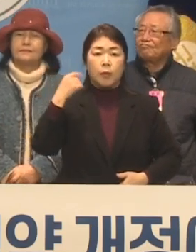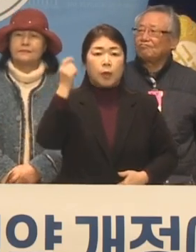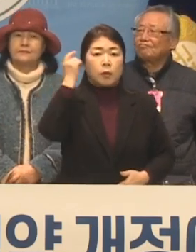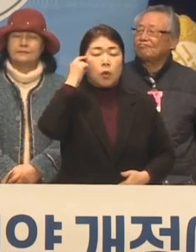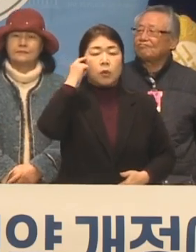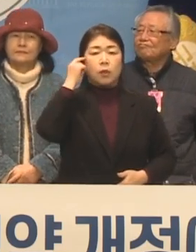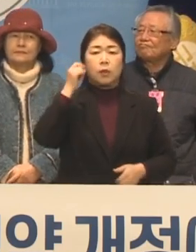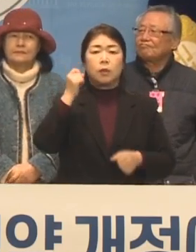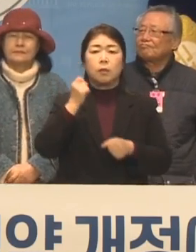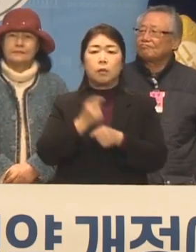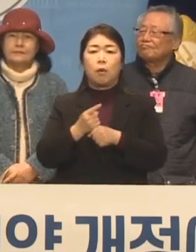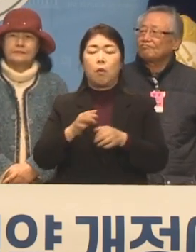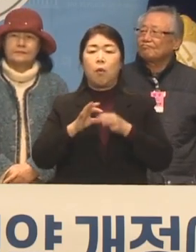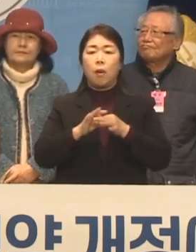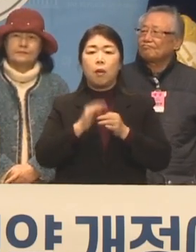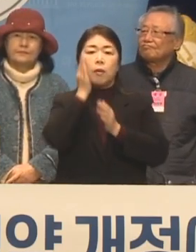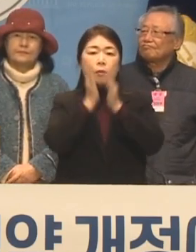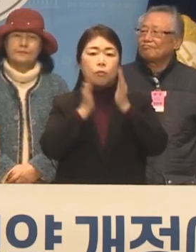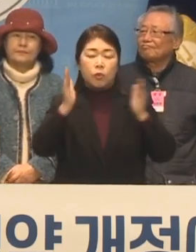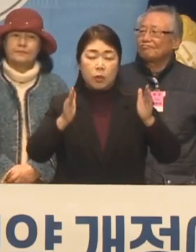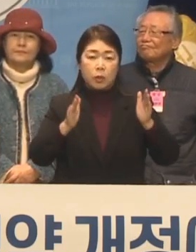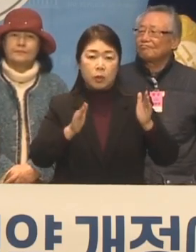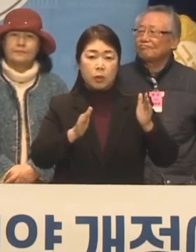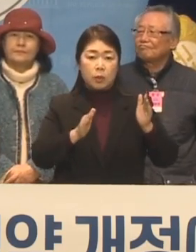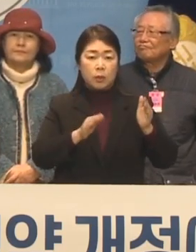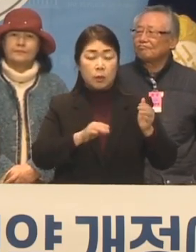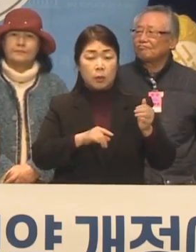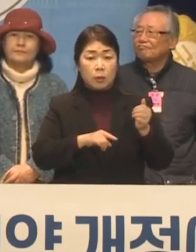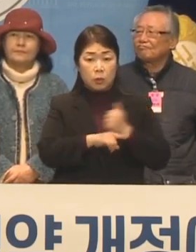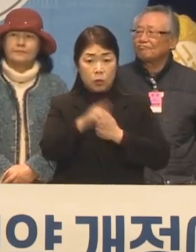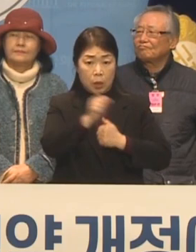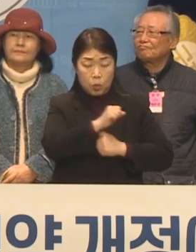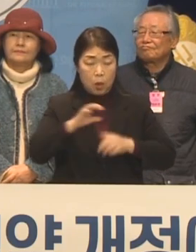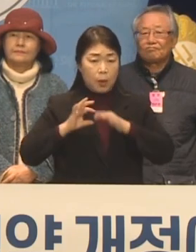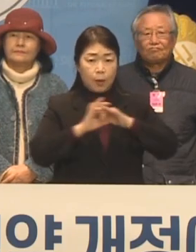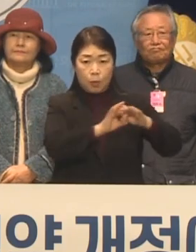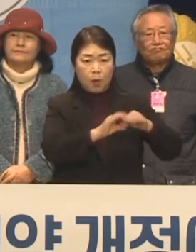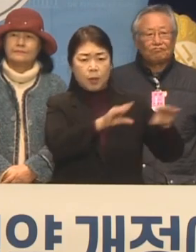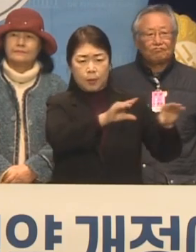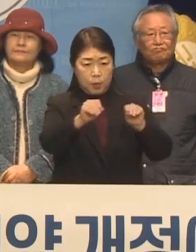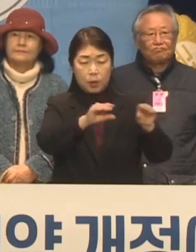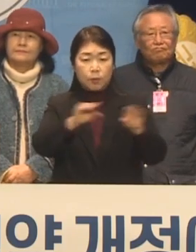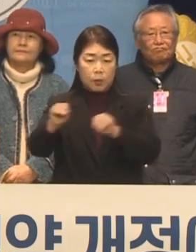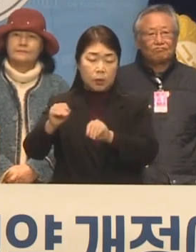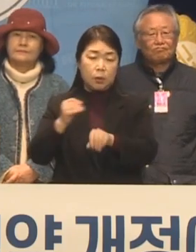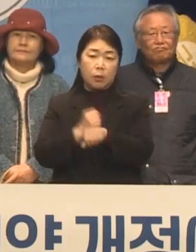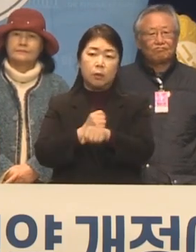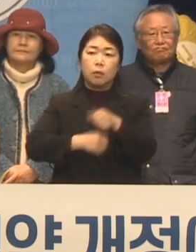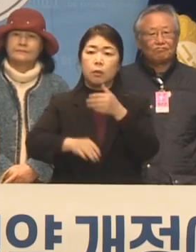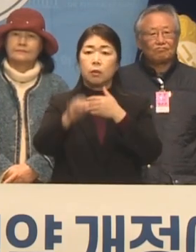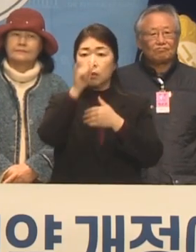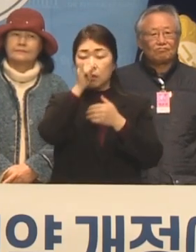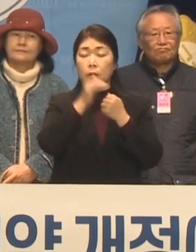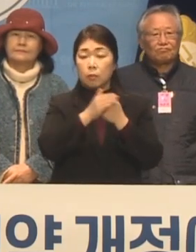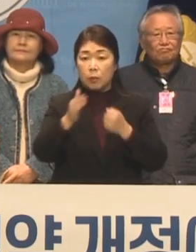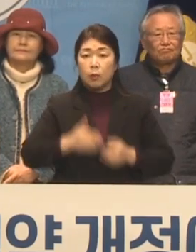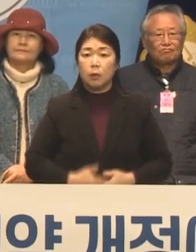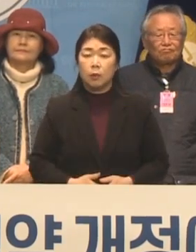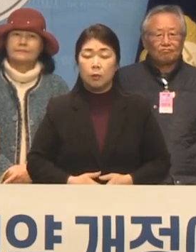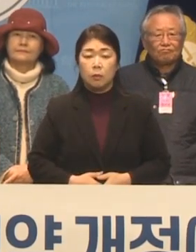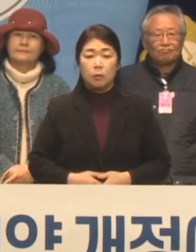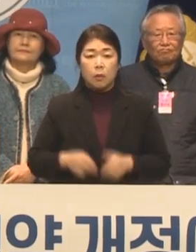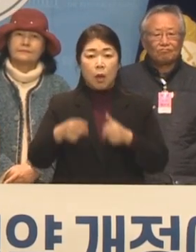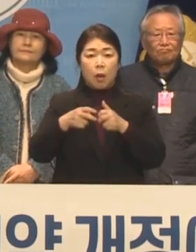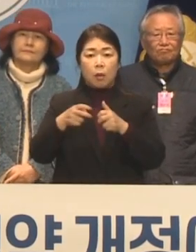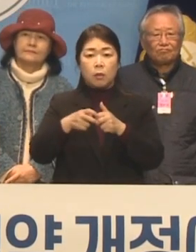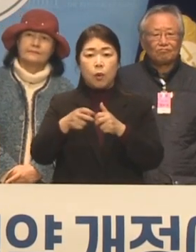향정신성 그런 식물이라는 이유만으로 계속해서 금지를 하고 있기 때문에 이